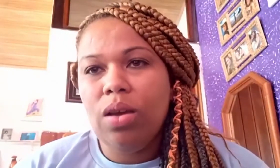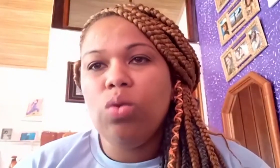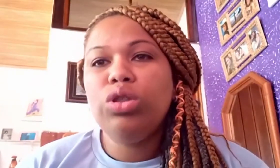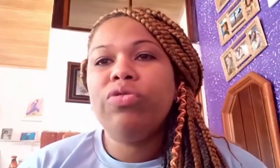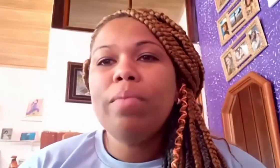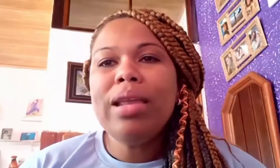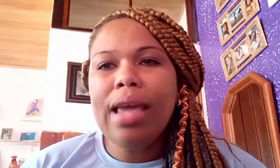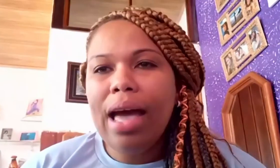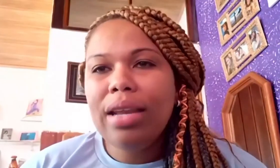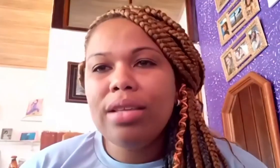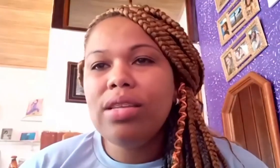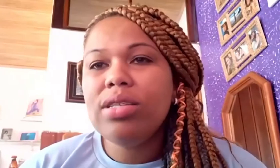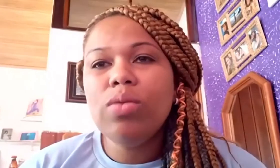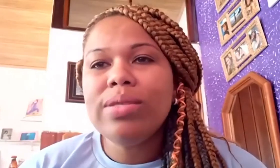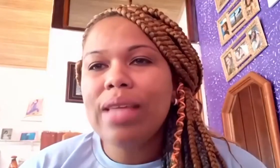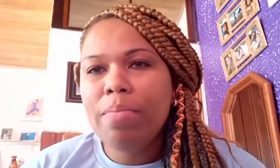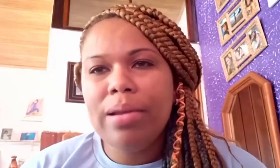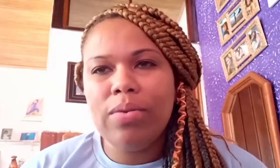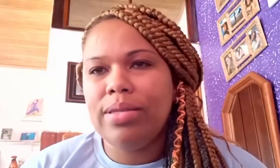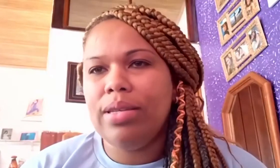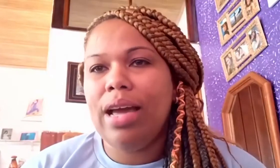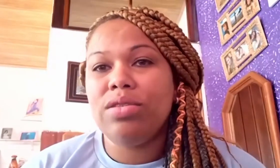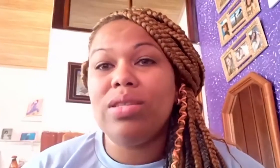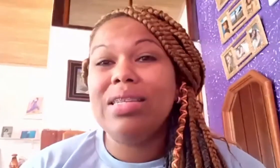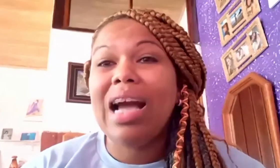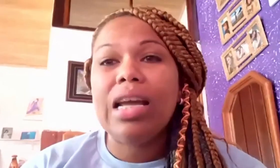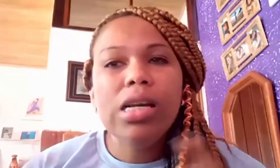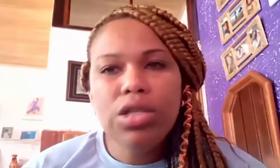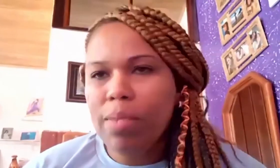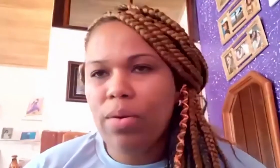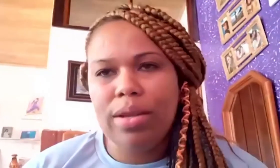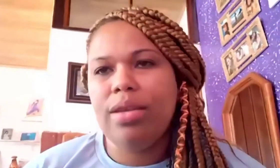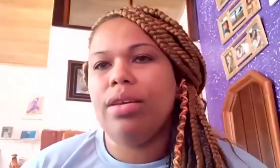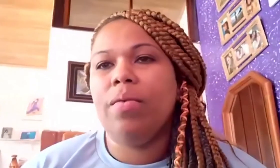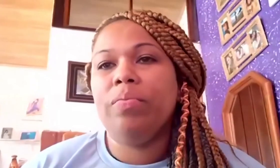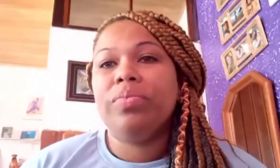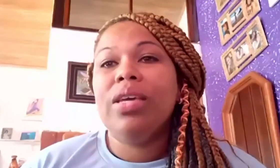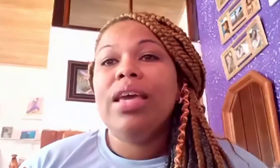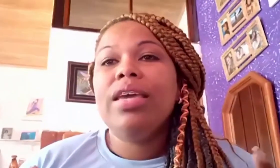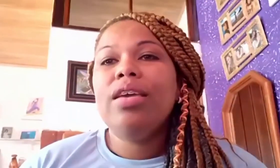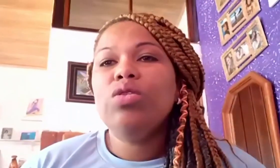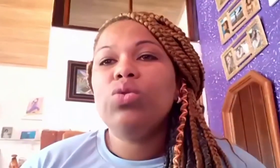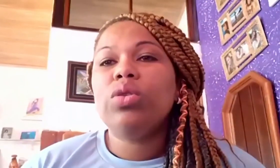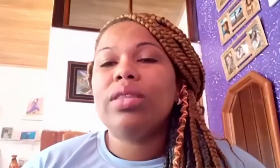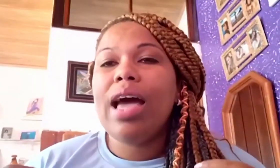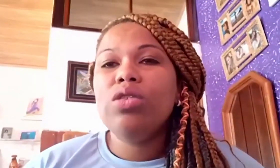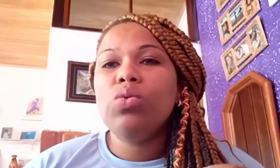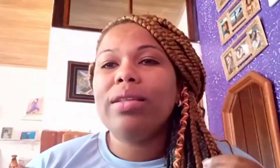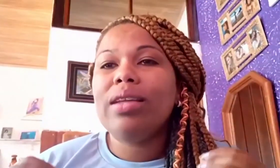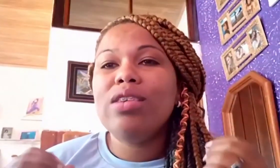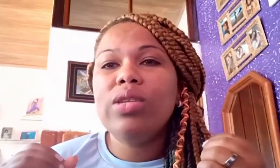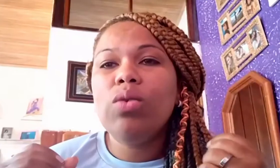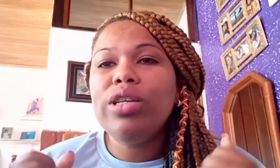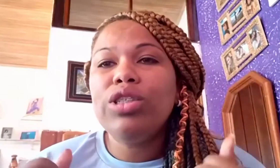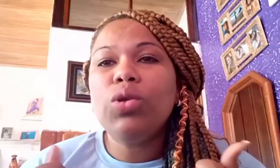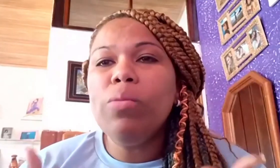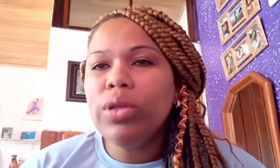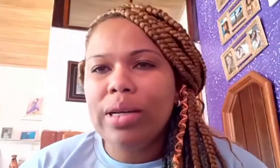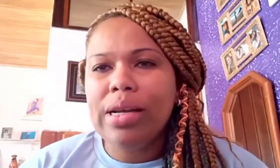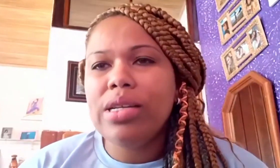Os familiares, eles não sabem língua de sinais, na grande maioria. E isso traz um atraso linguístico muito grande.